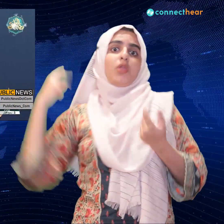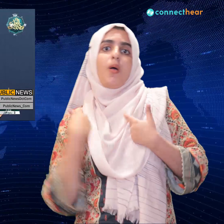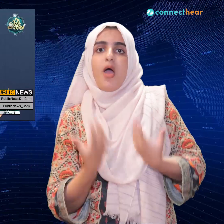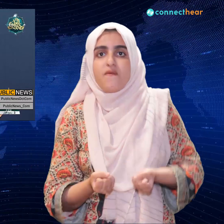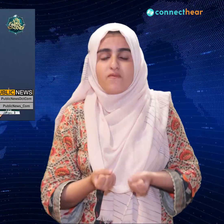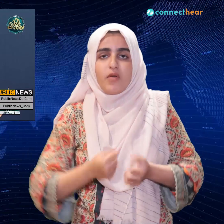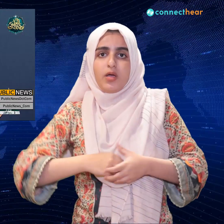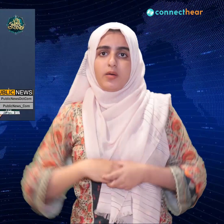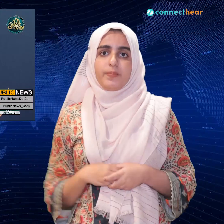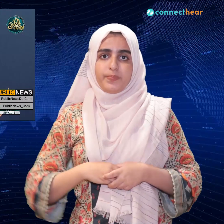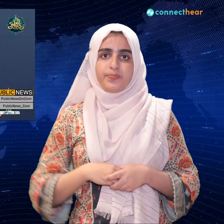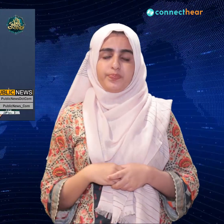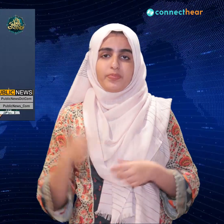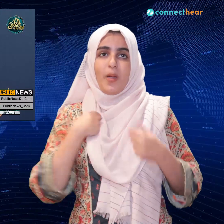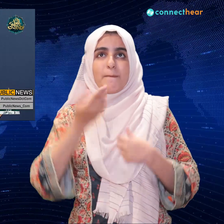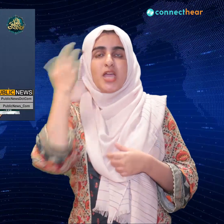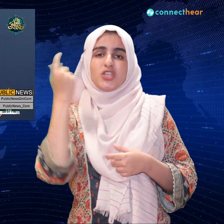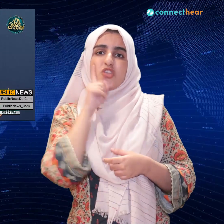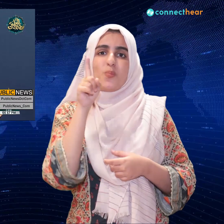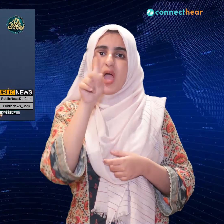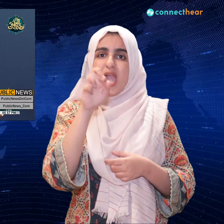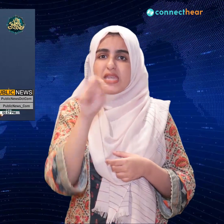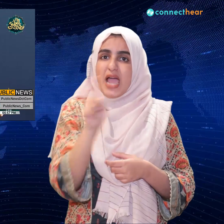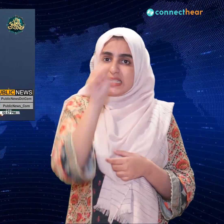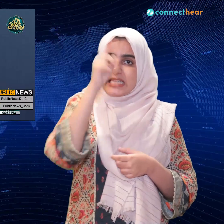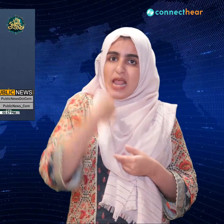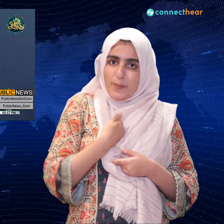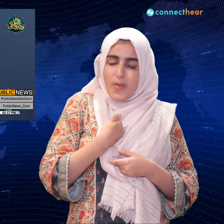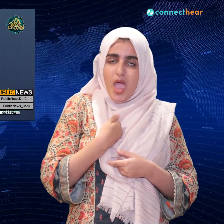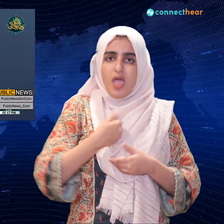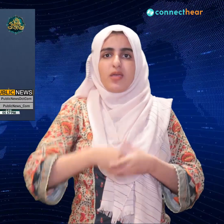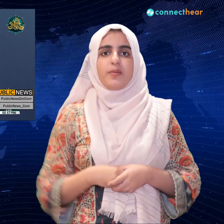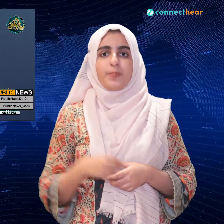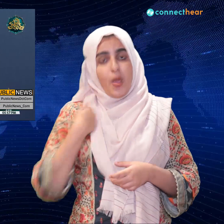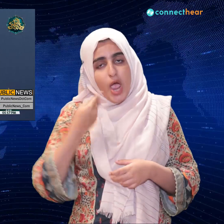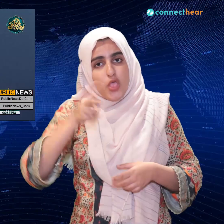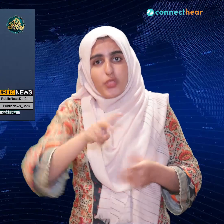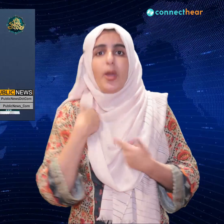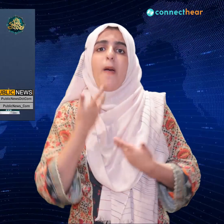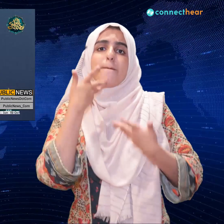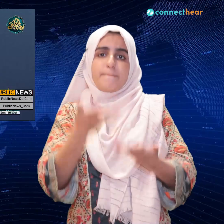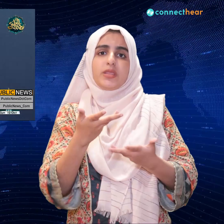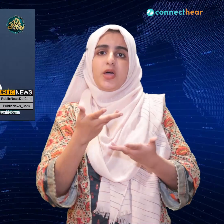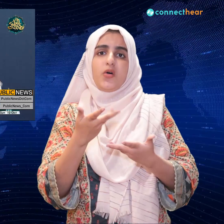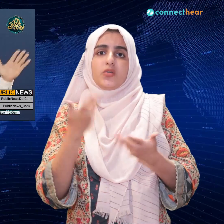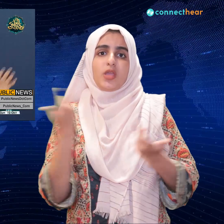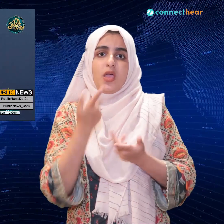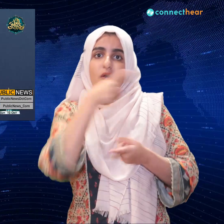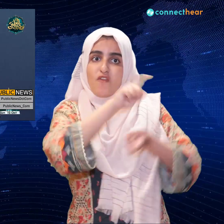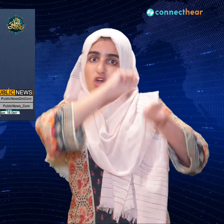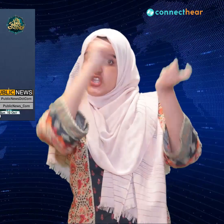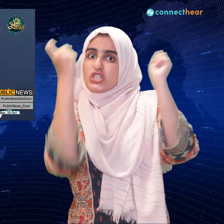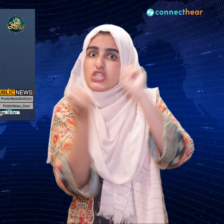میں 18 سال کی عمر میں جب گیا تو میں پھر سے آپ کو بتاؤں کہ انگلینڈ میں اس وقت ایک بڑی تبدیلی آ